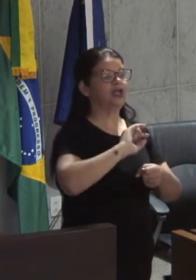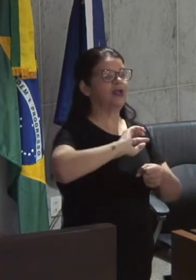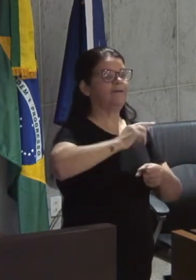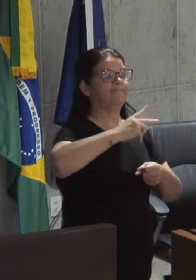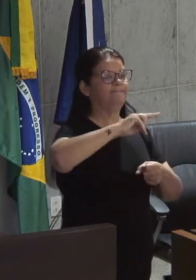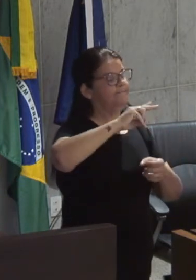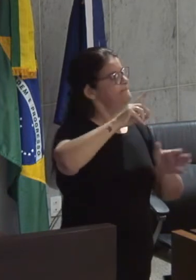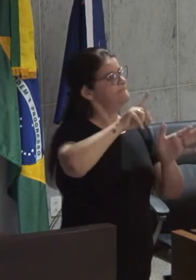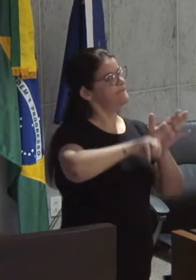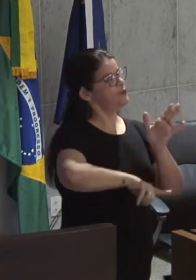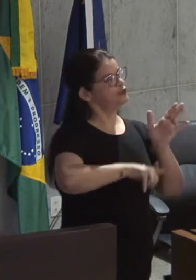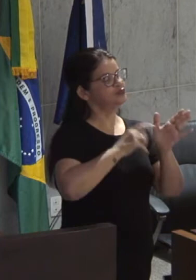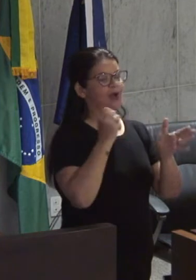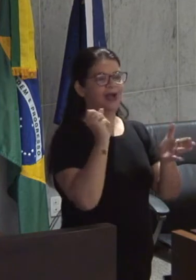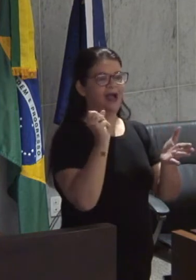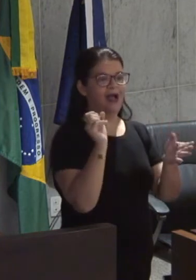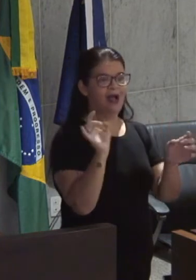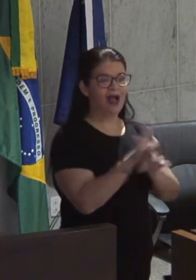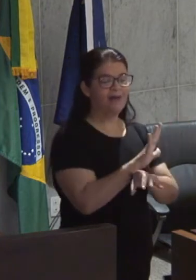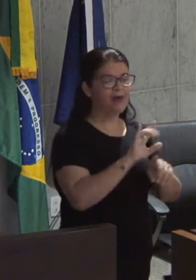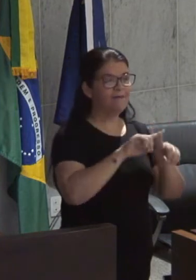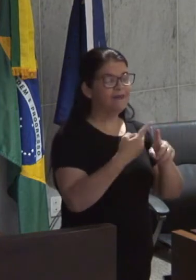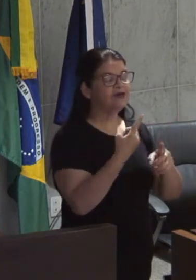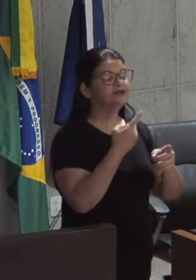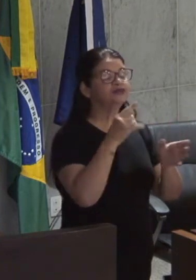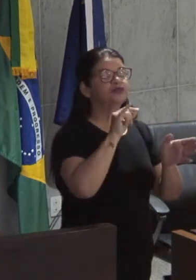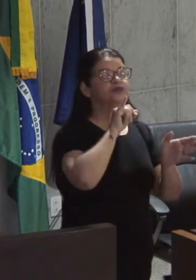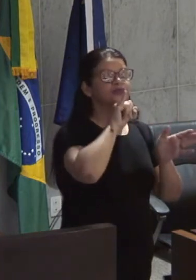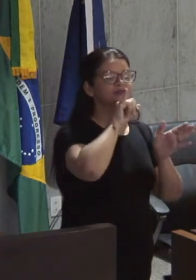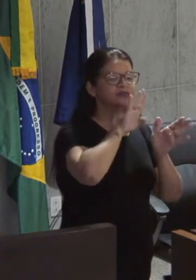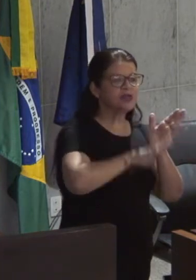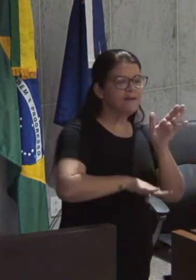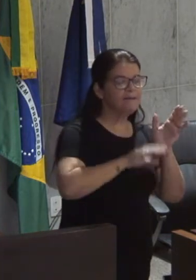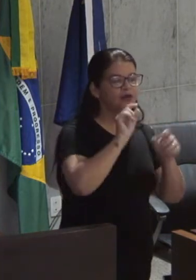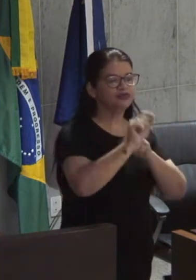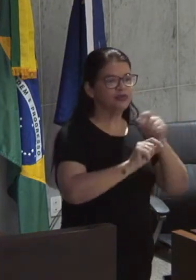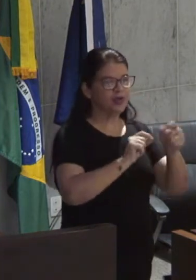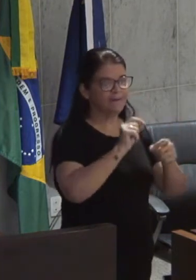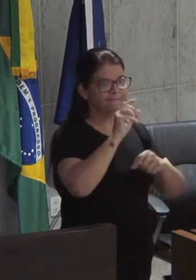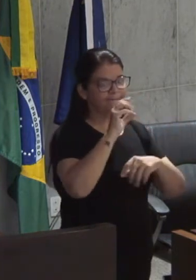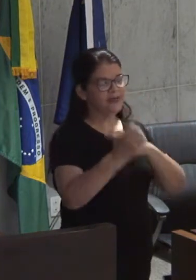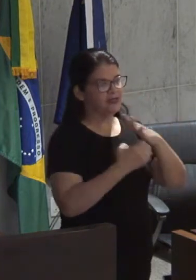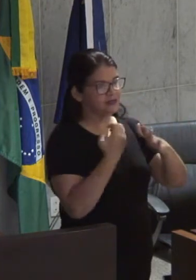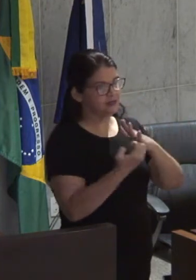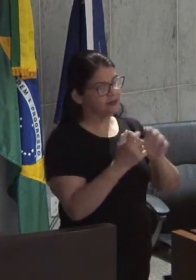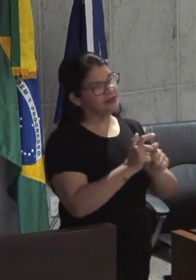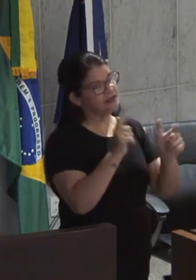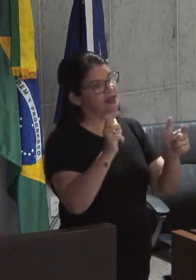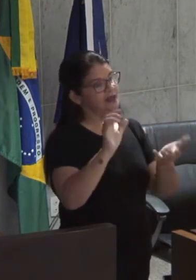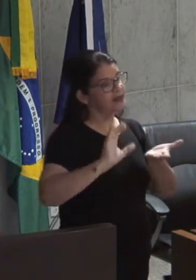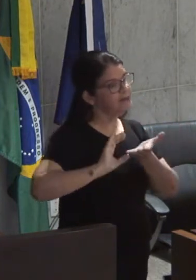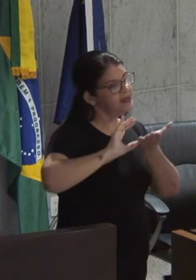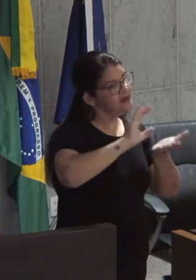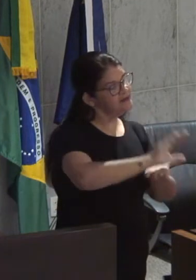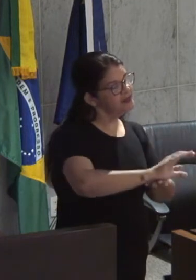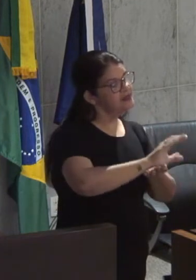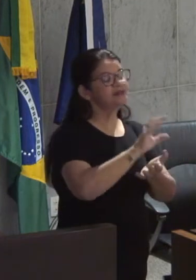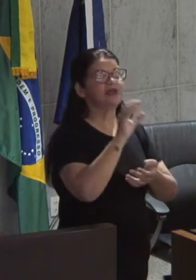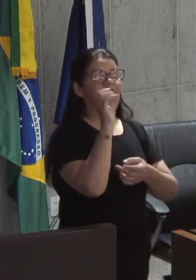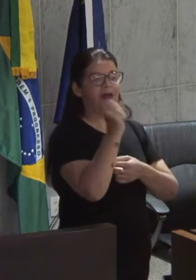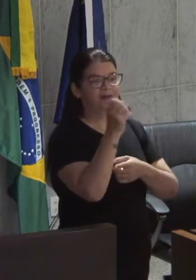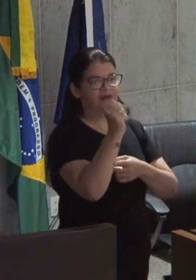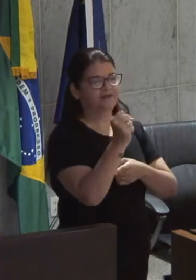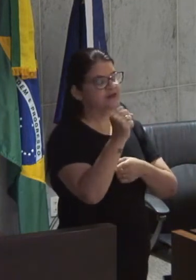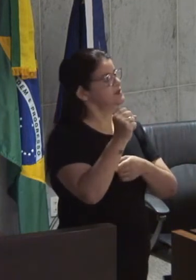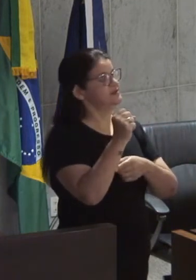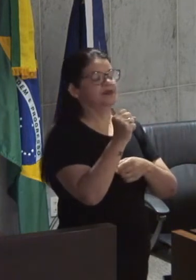imposto. Mas os impostos são colocados para quem? Taxando as grandes empresas para financiar a previdência da maioria